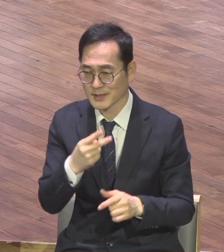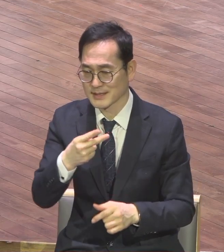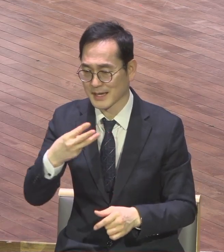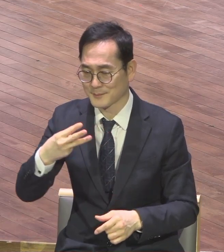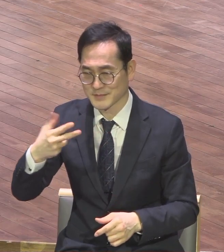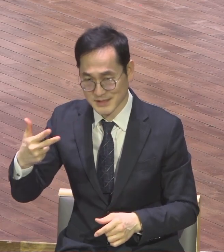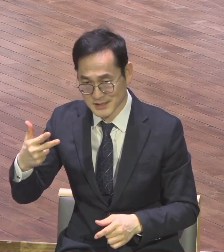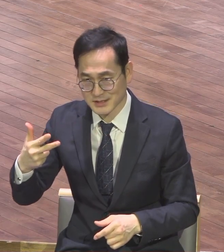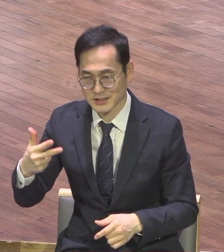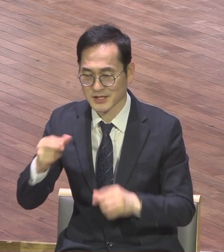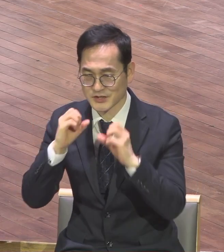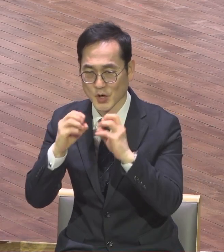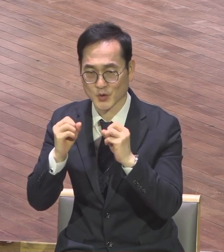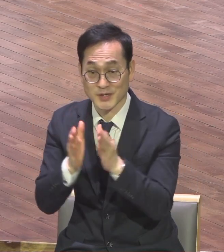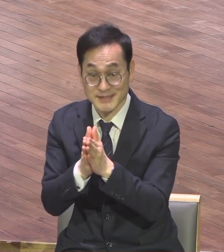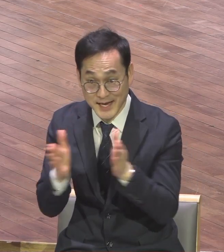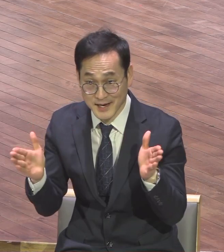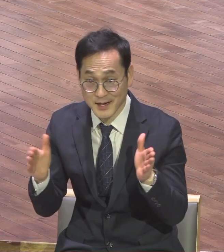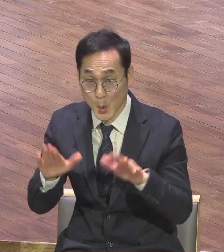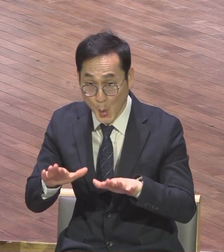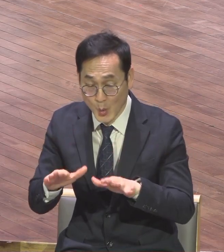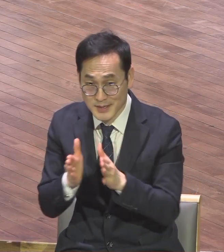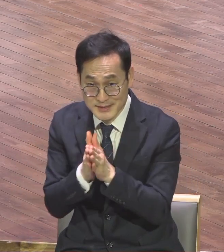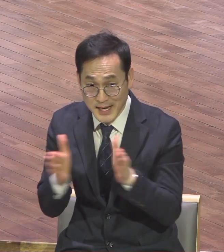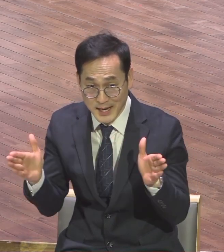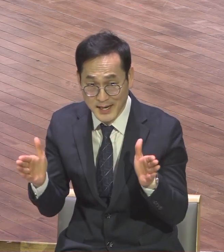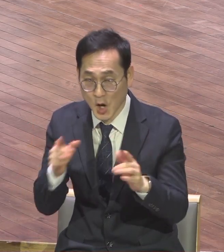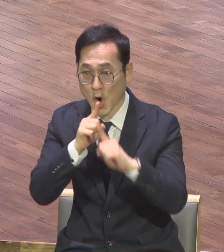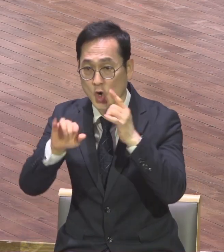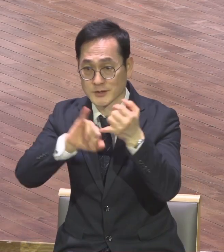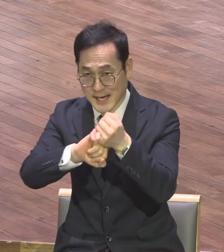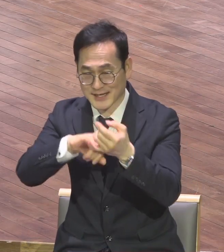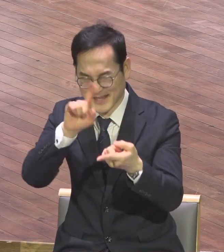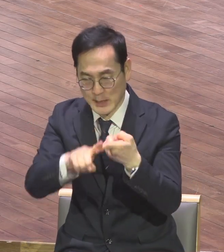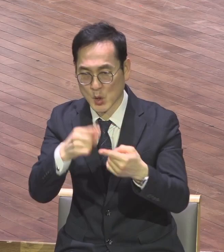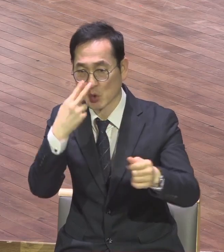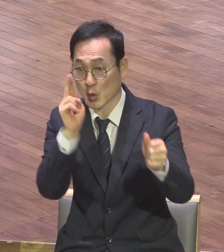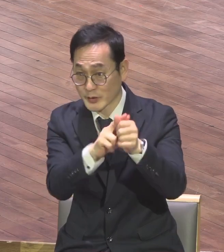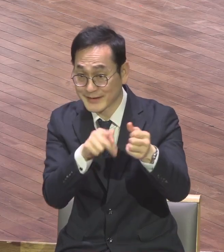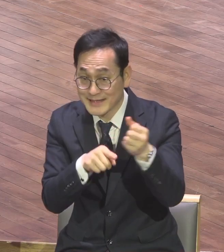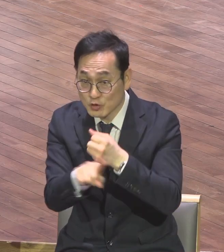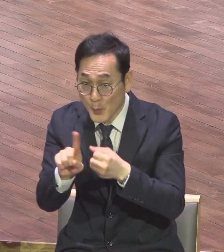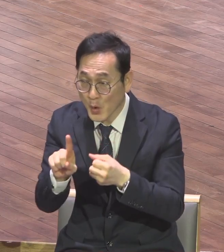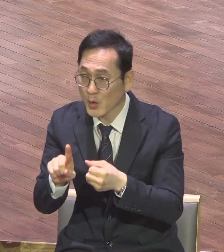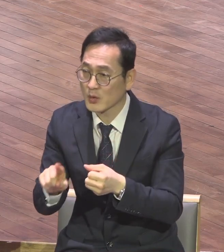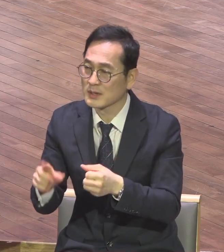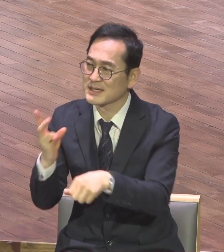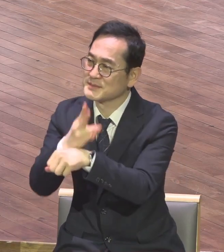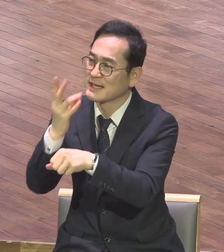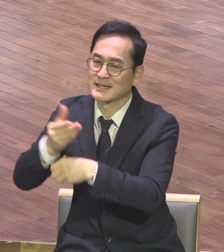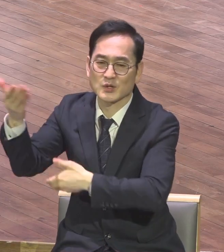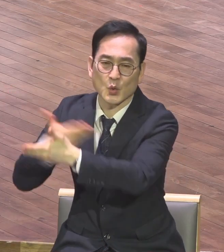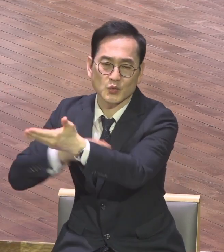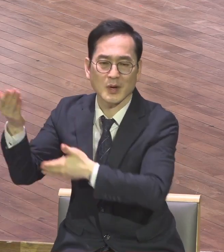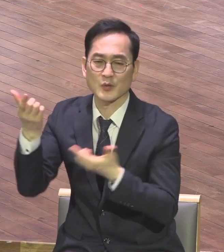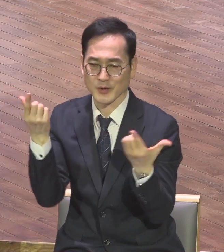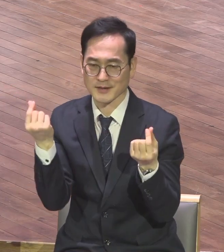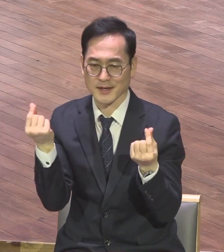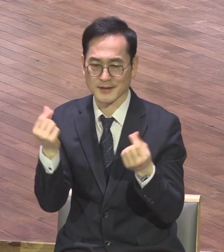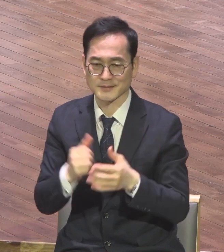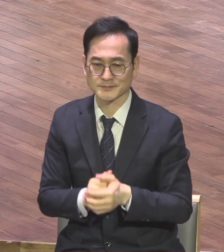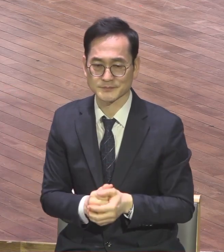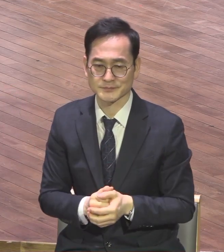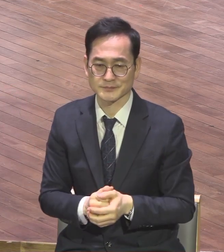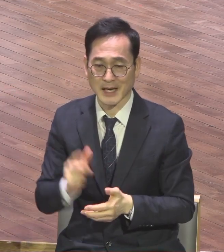성교 원년을 선포하고 언약적 도전을 하고 있는 것은 정말 주님과 24 소통하는 것입니다. 이제 다음 주일에